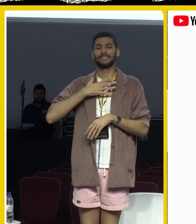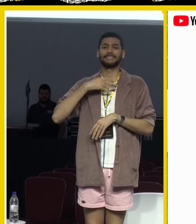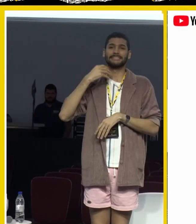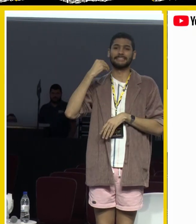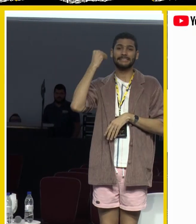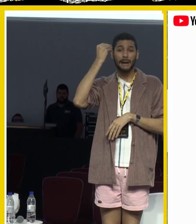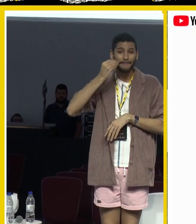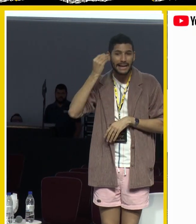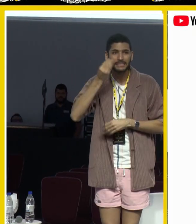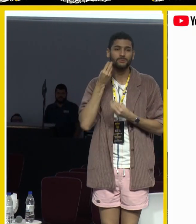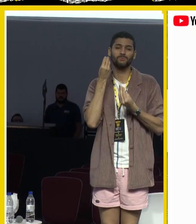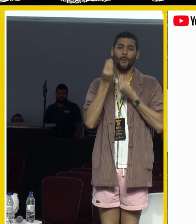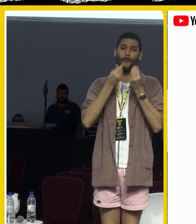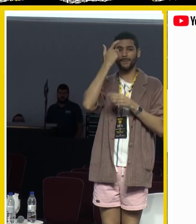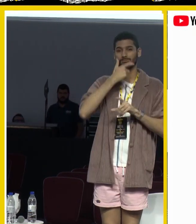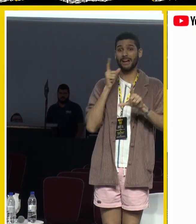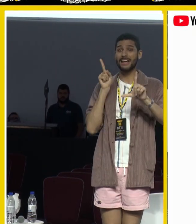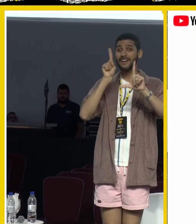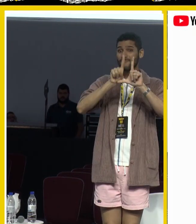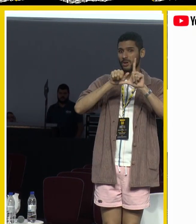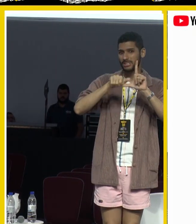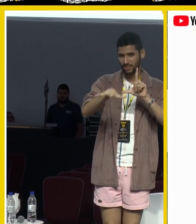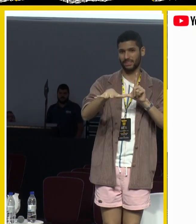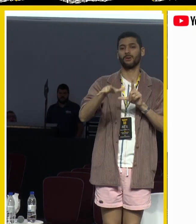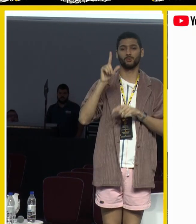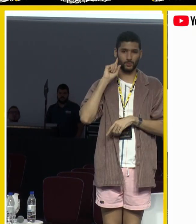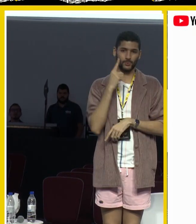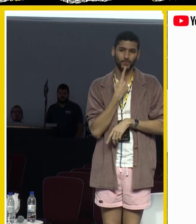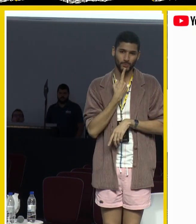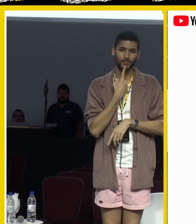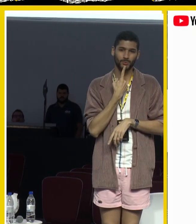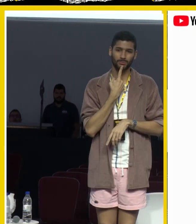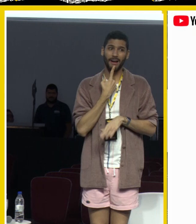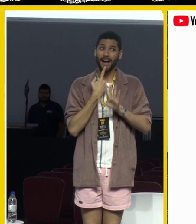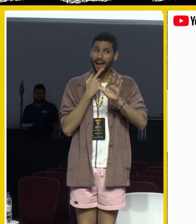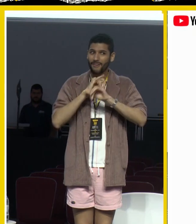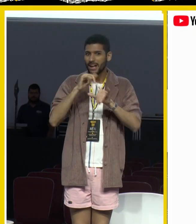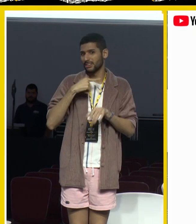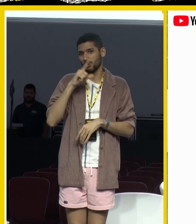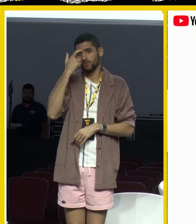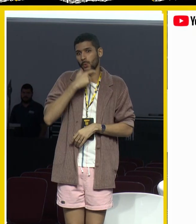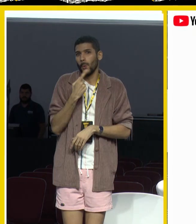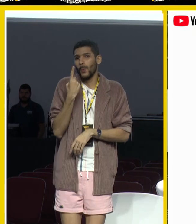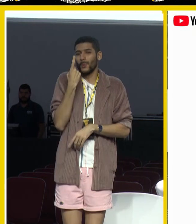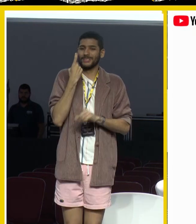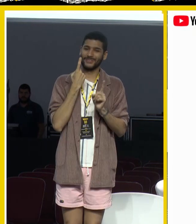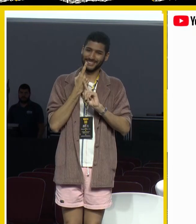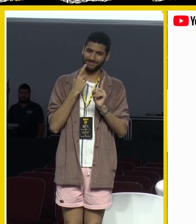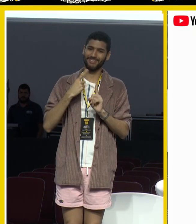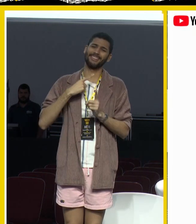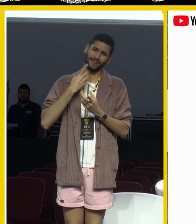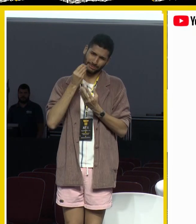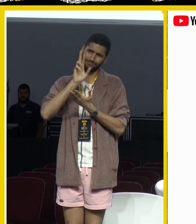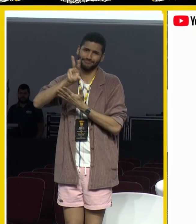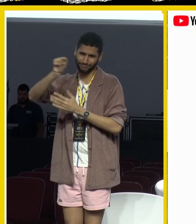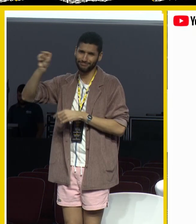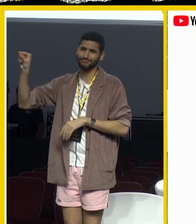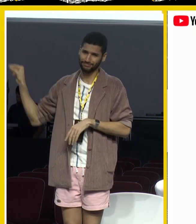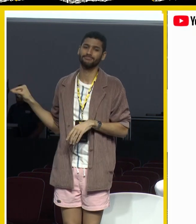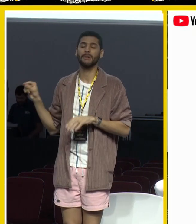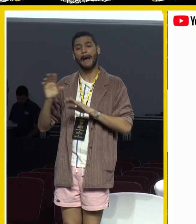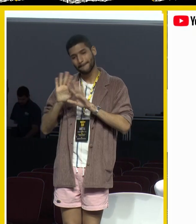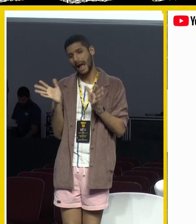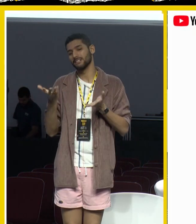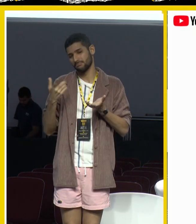então queria explicar a respeito da minha experiência como influenciador digital surdo e eu também não sou o único